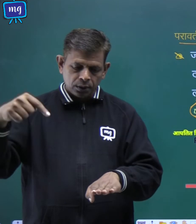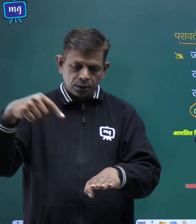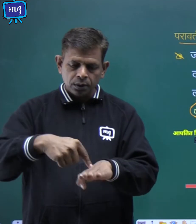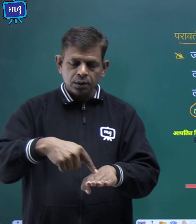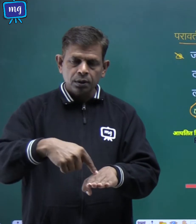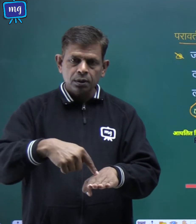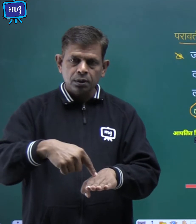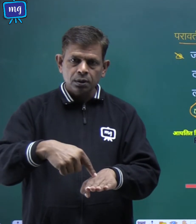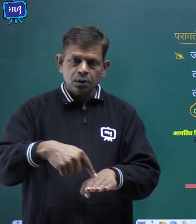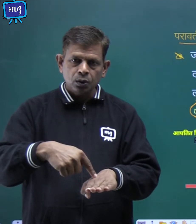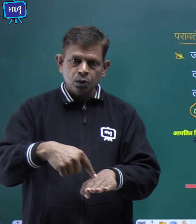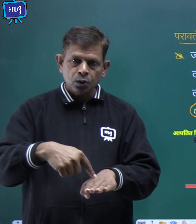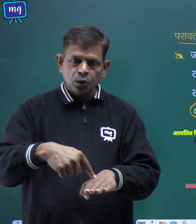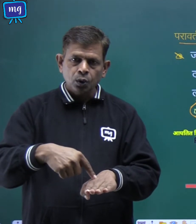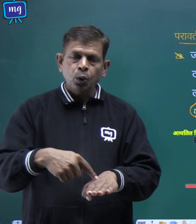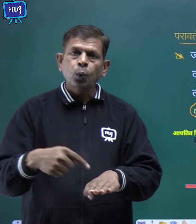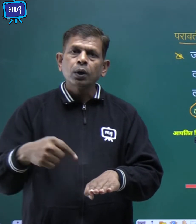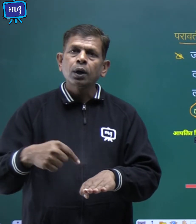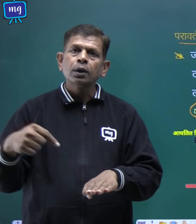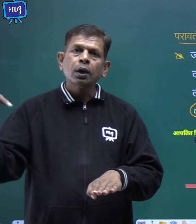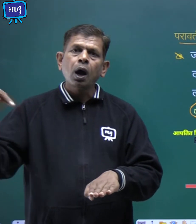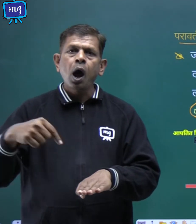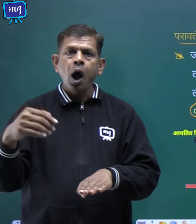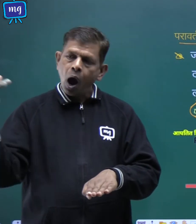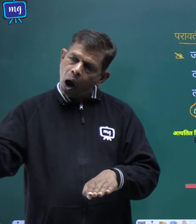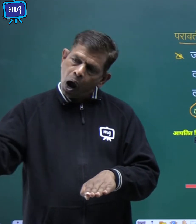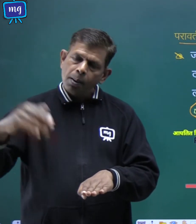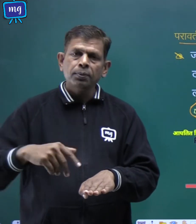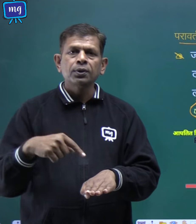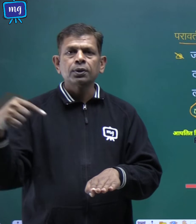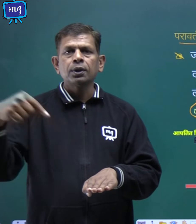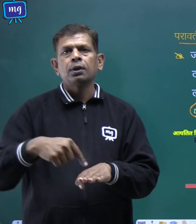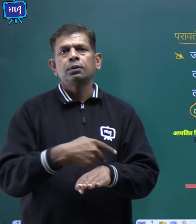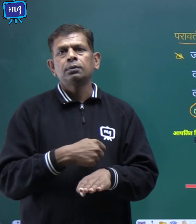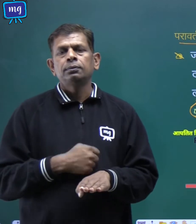है वह क्या कहलाती है? आपतित किरण।